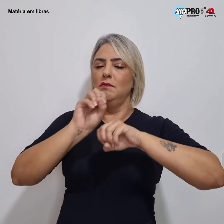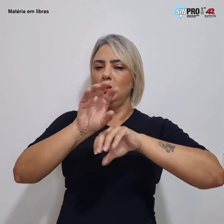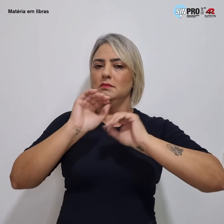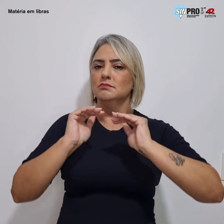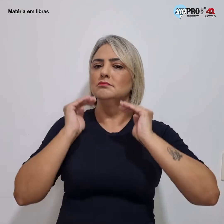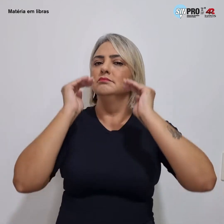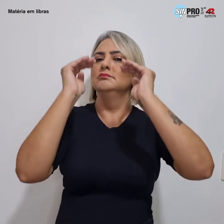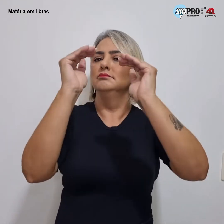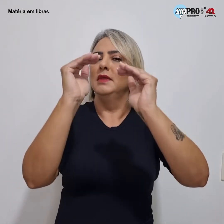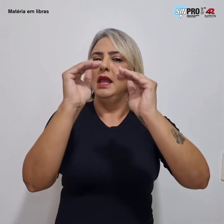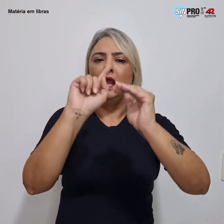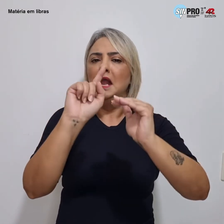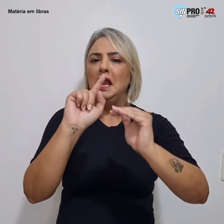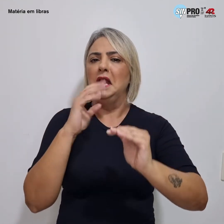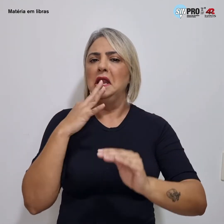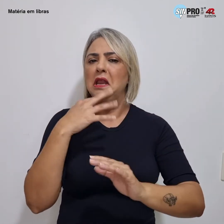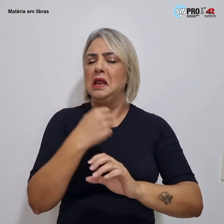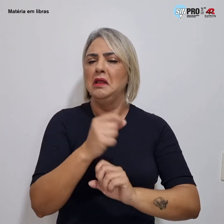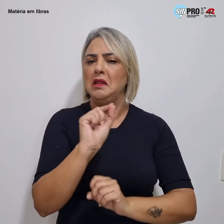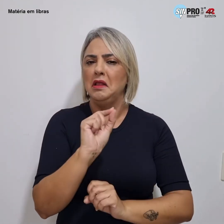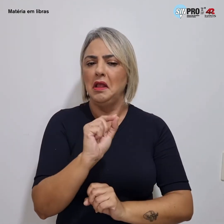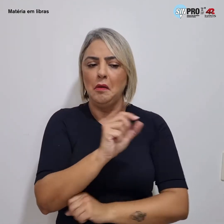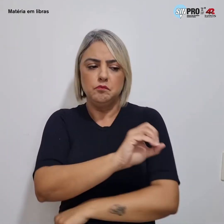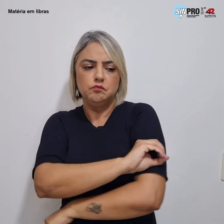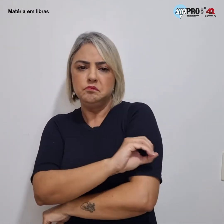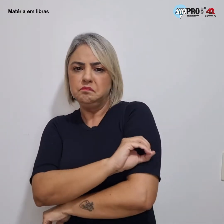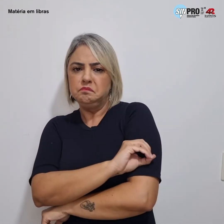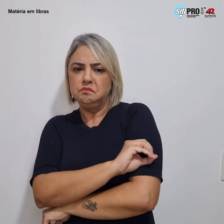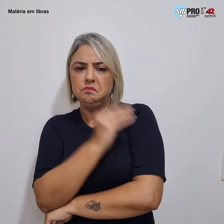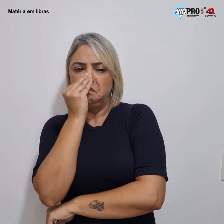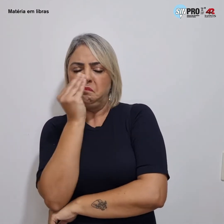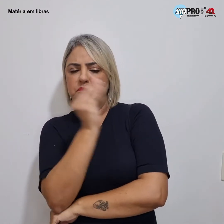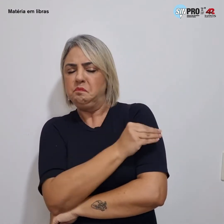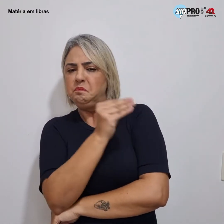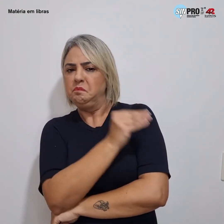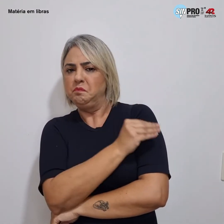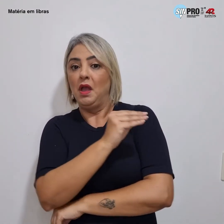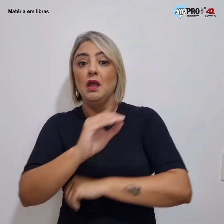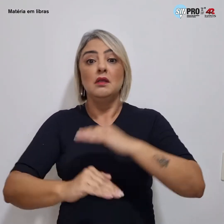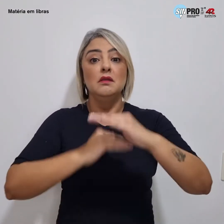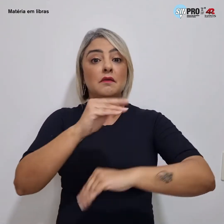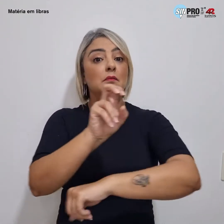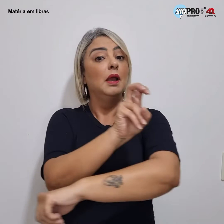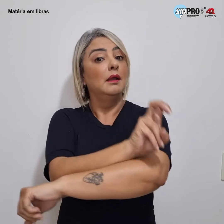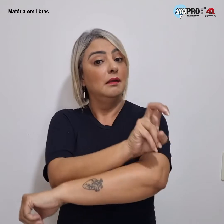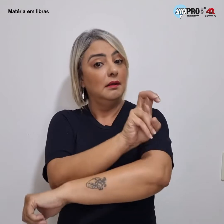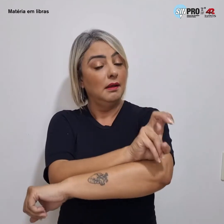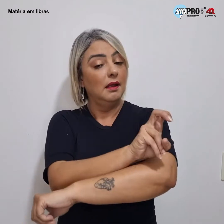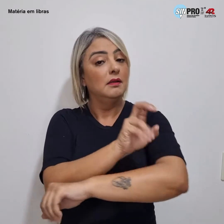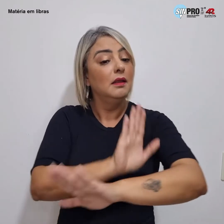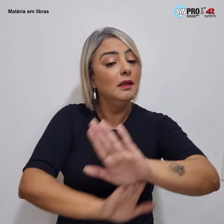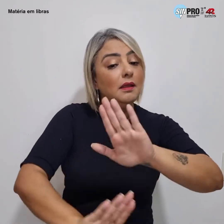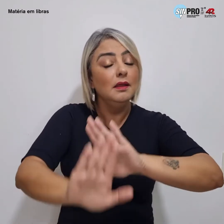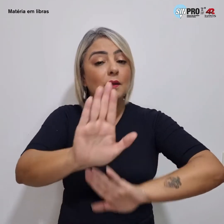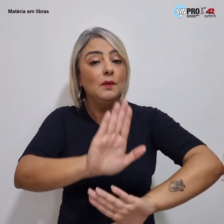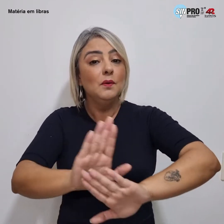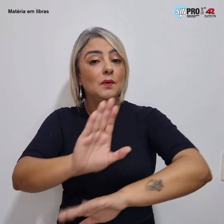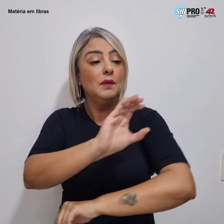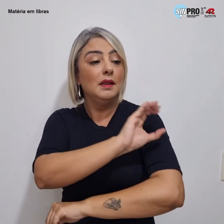universidade. Desconsidera a educação infantil, desenvolvida pela creche, que cuida da